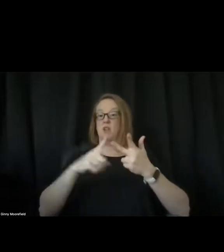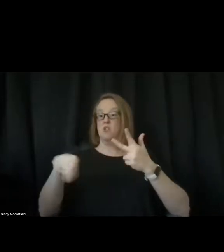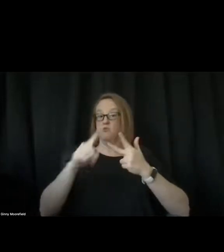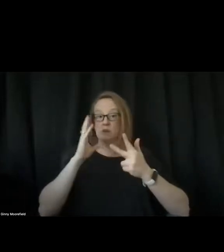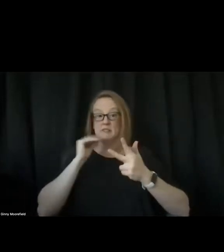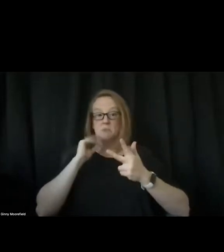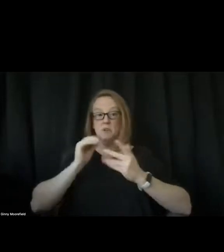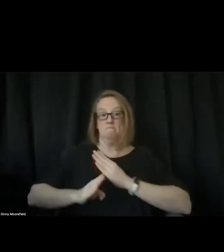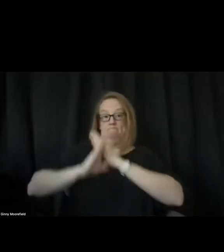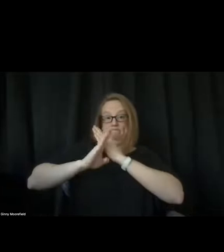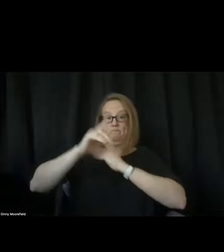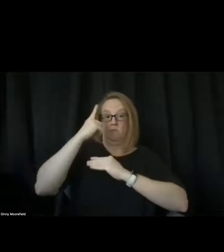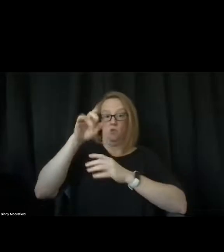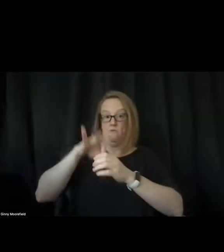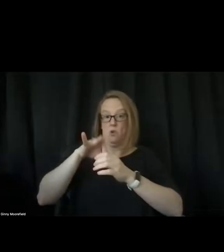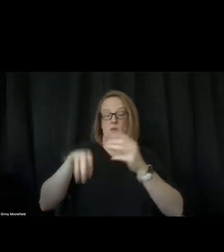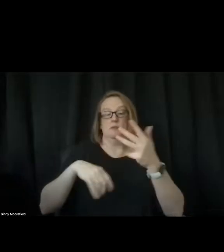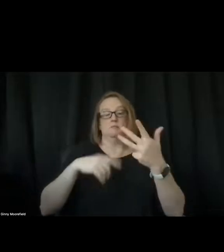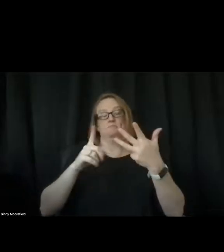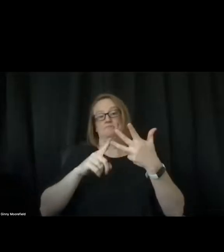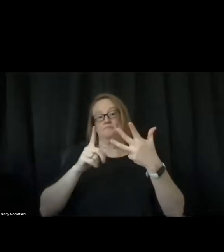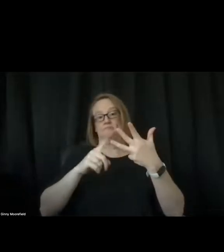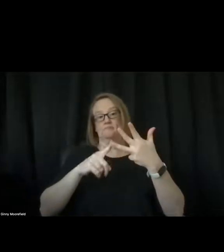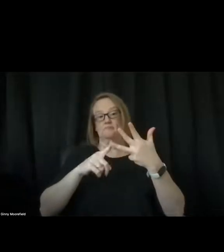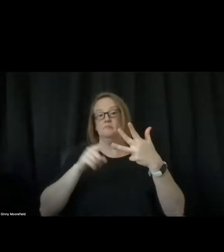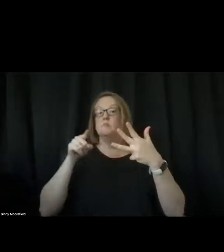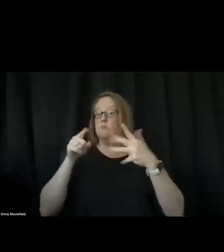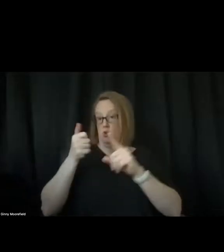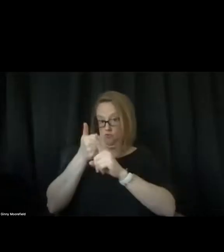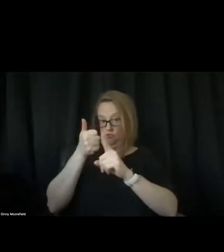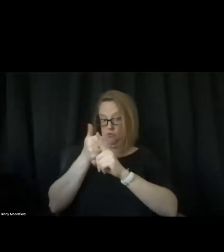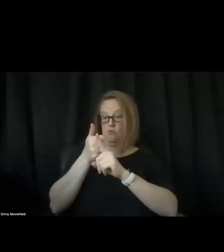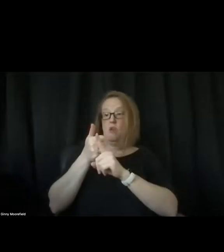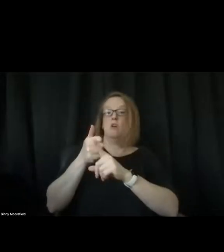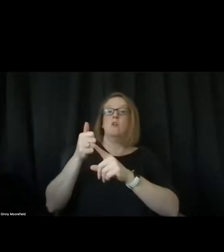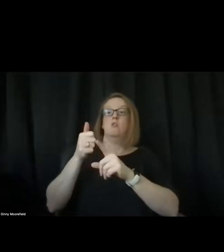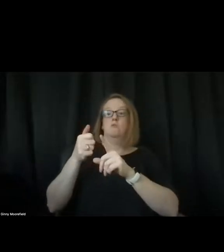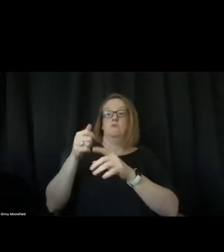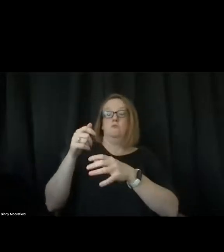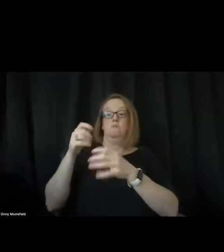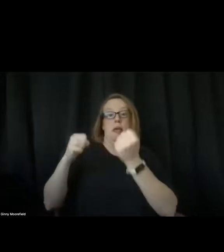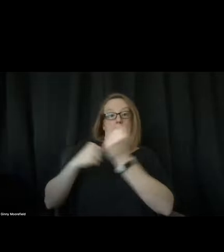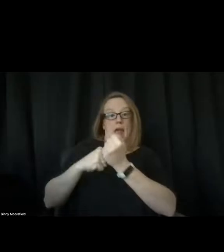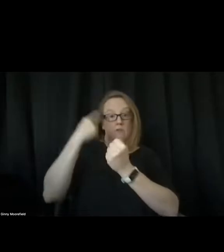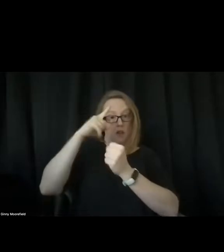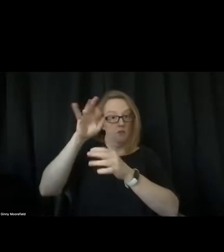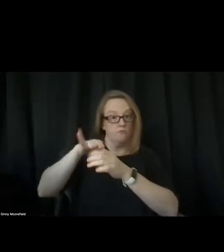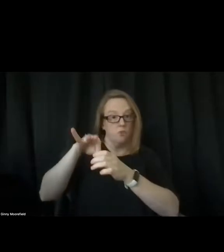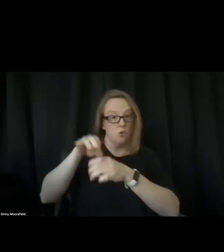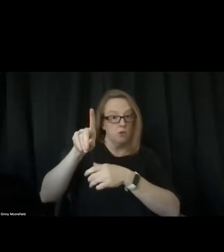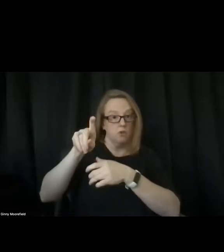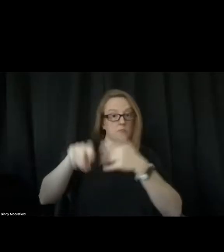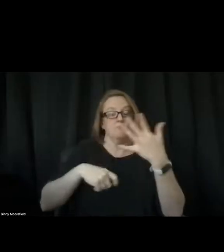algún obstáculo a la hora de votar la cuarta pregunta es Alguien ha hecho intercesión a la hora de